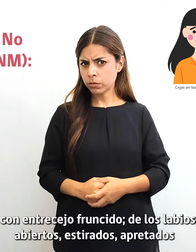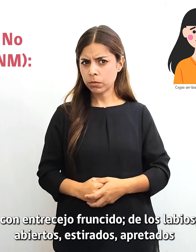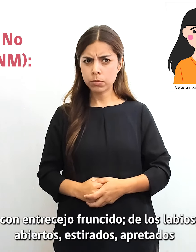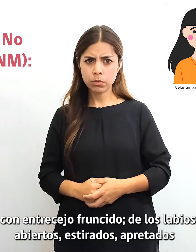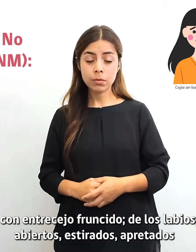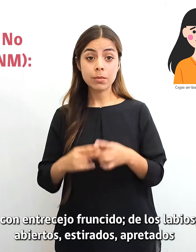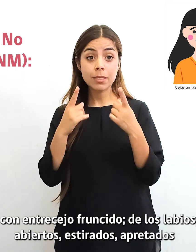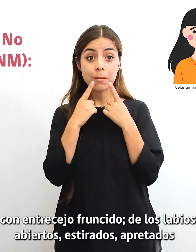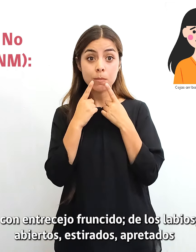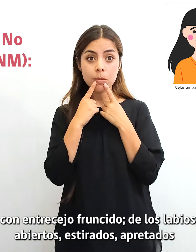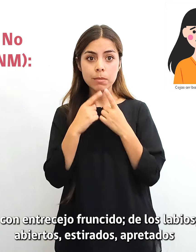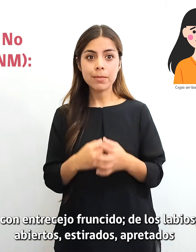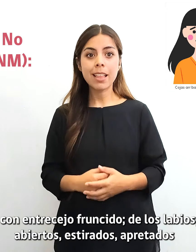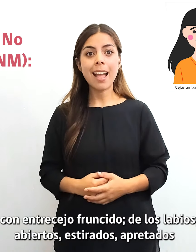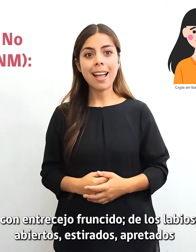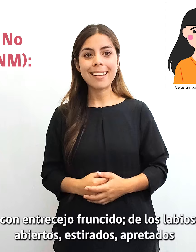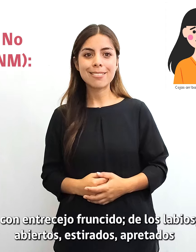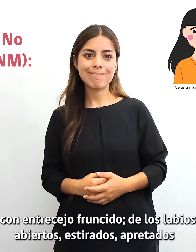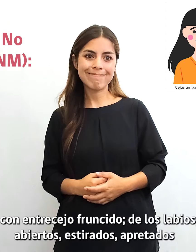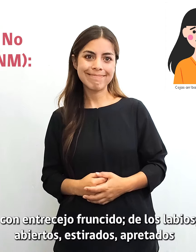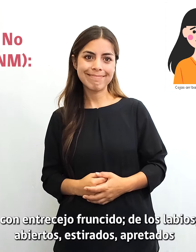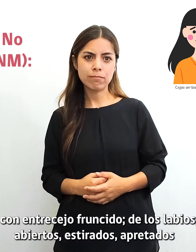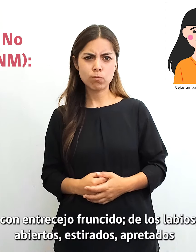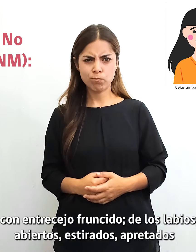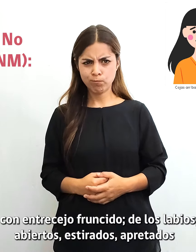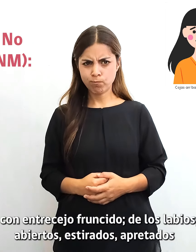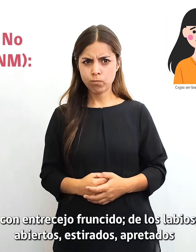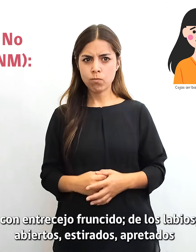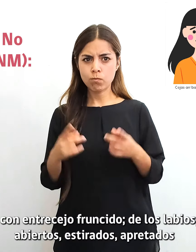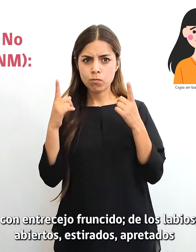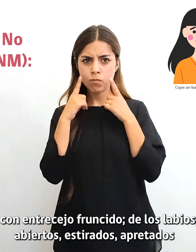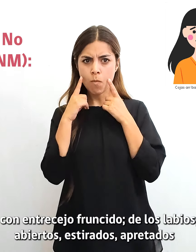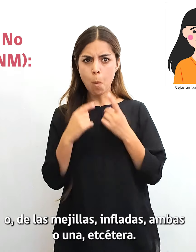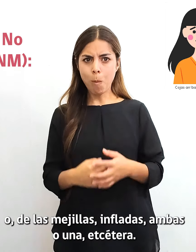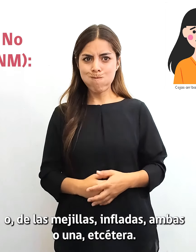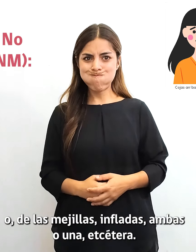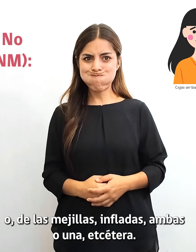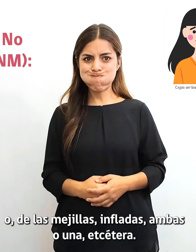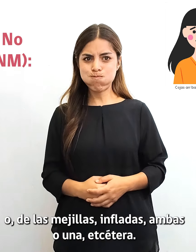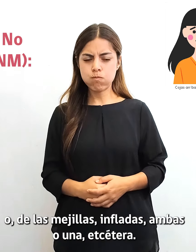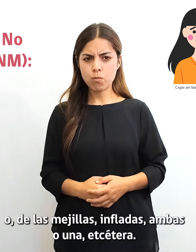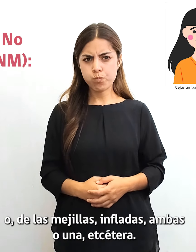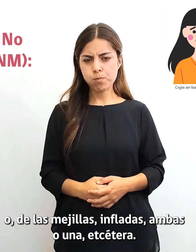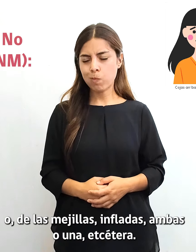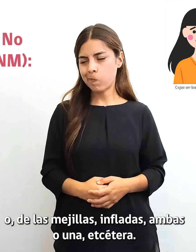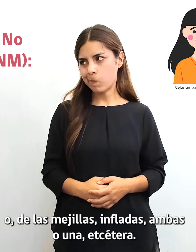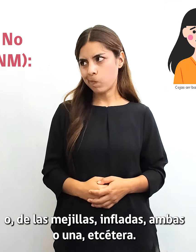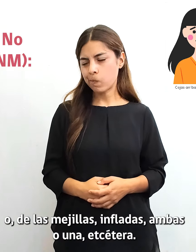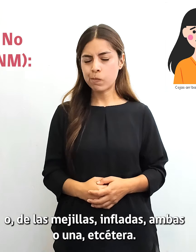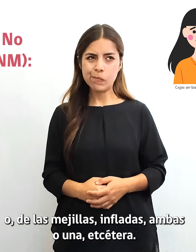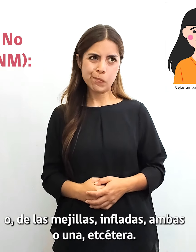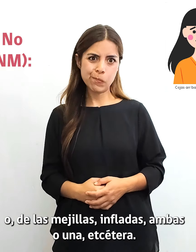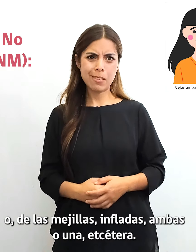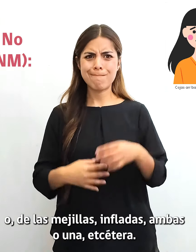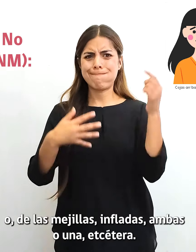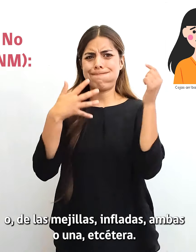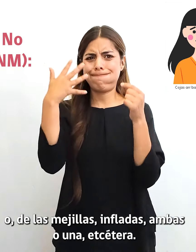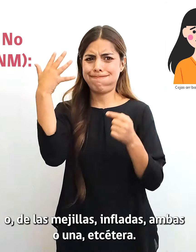entrecejos fruncido, de los labios abiertos, estirados, apretados o de las mejillas, infladas o ambas o una,